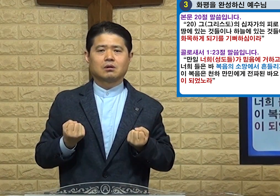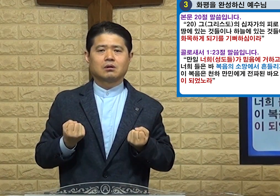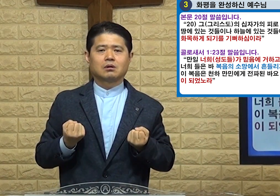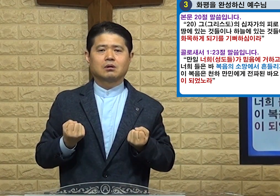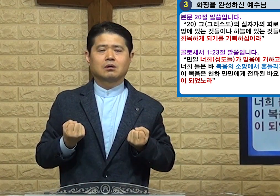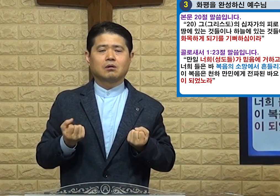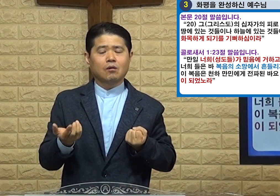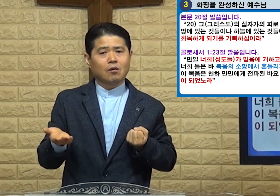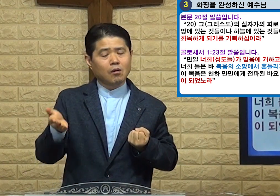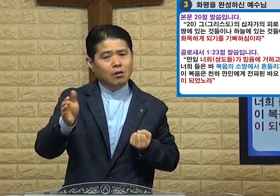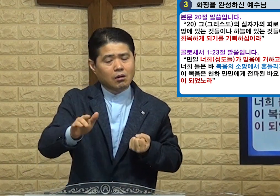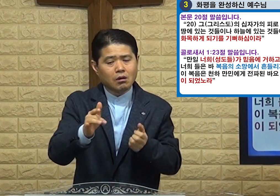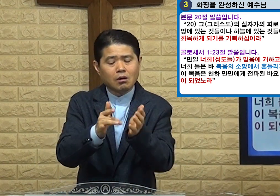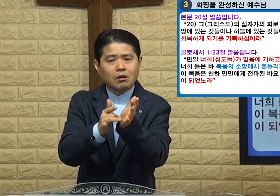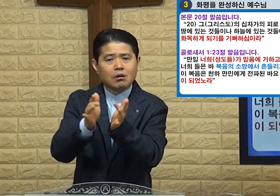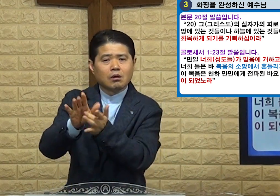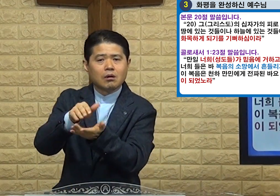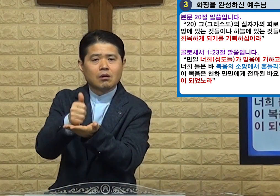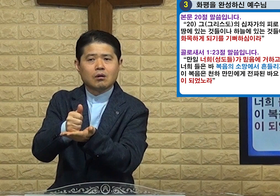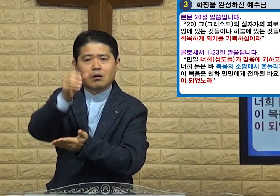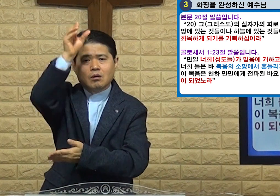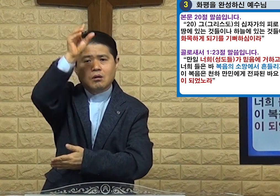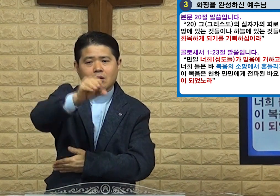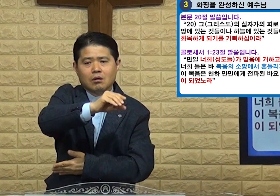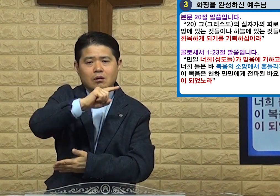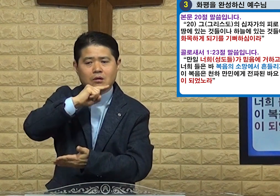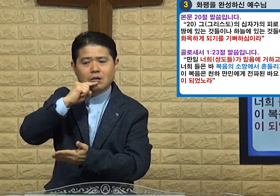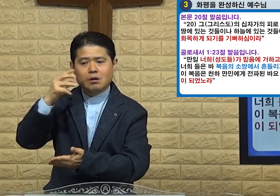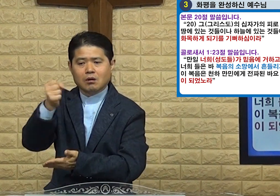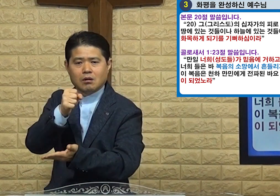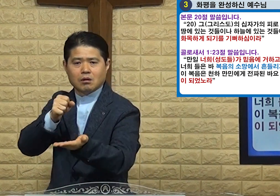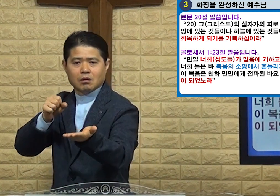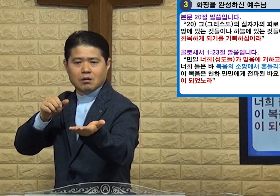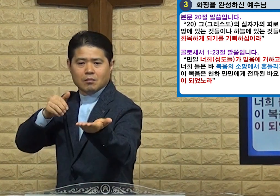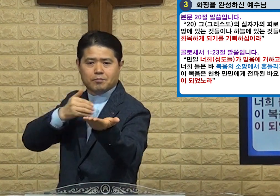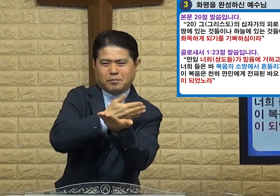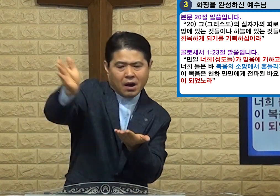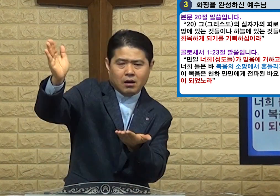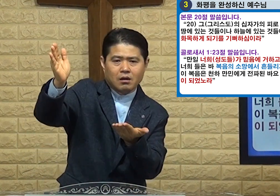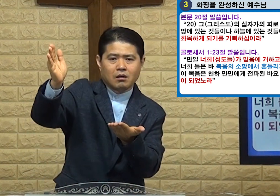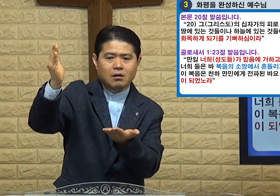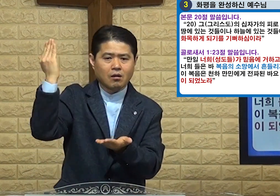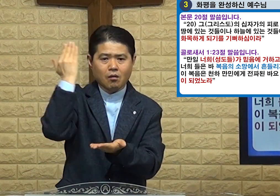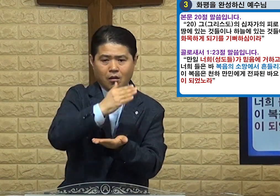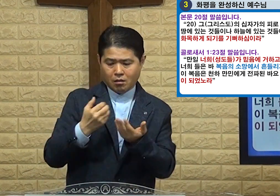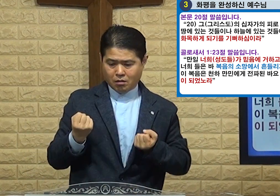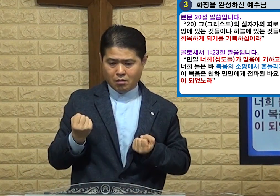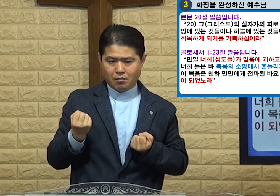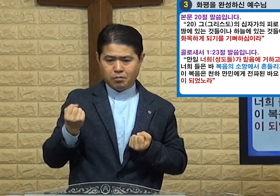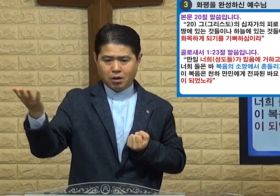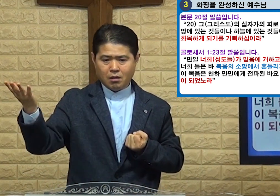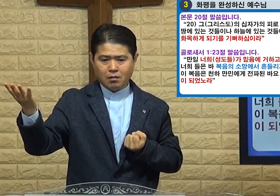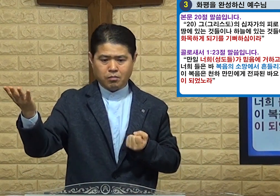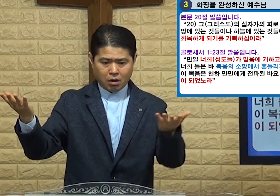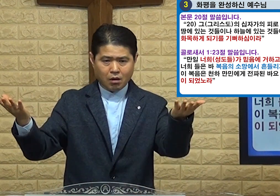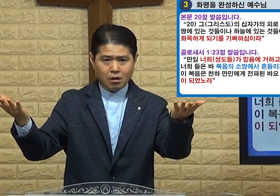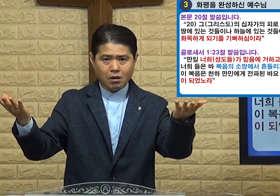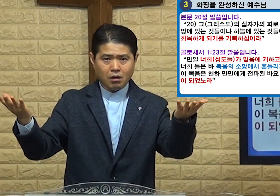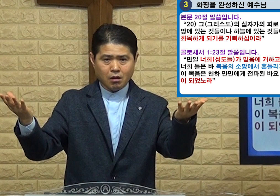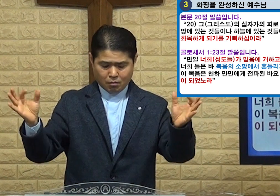있고 우리가 생각했던 죄, 이 두 가지였습니다. 십자가의 보혈의 피로 모든 것을 순전하게